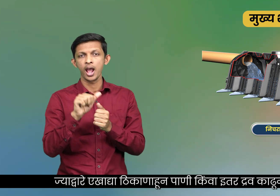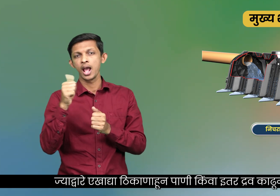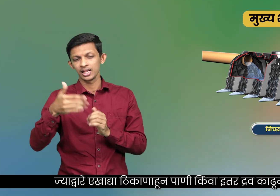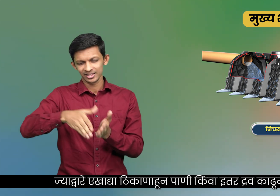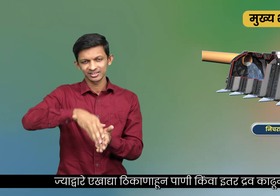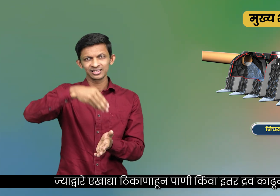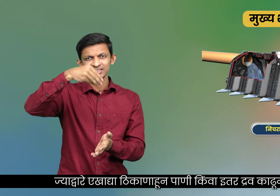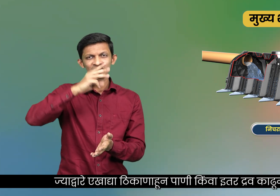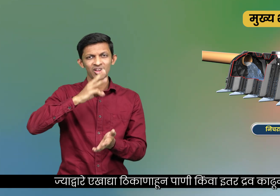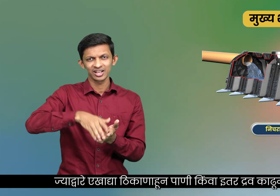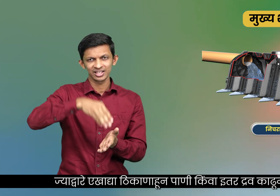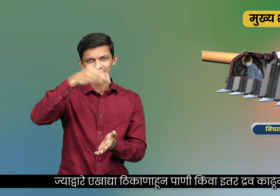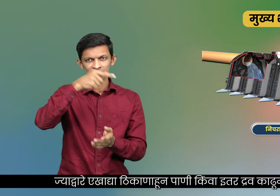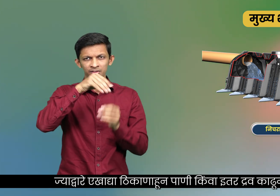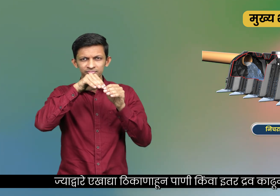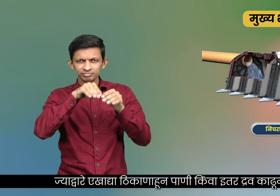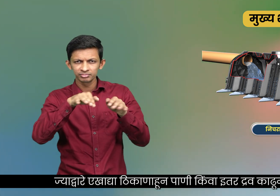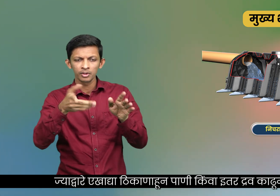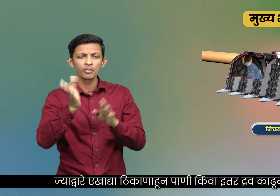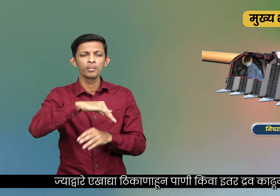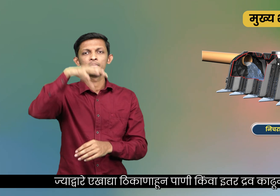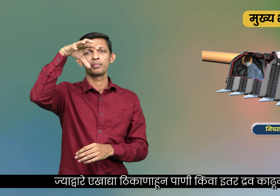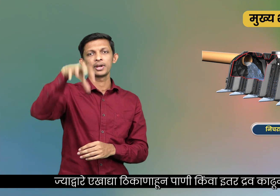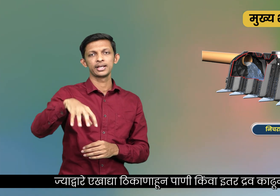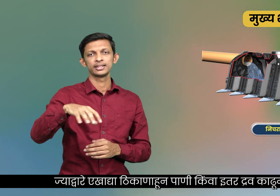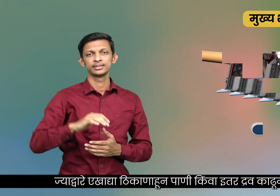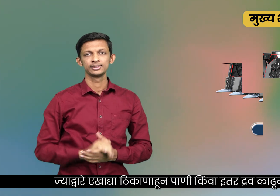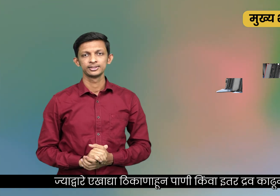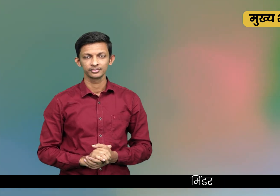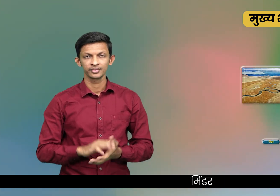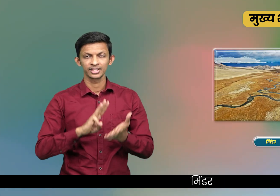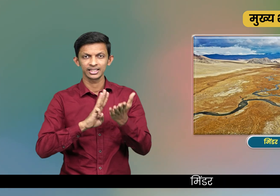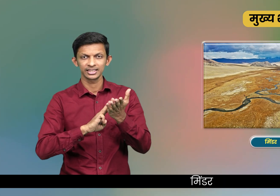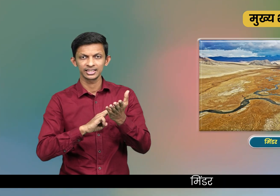ज्याद्वारे एखाद्या ठिकाणाहून पाणी किंवा इतर द्रव काढून टाकले जातात. मेंढर